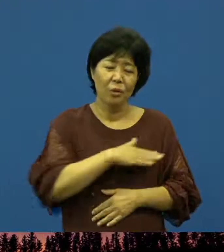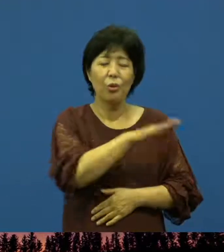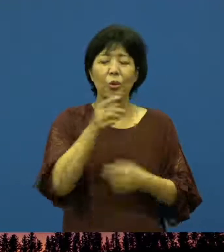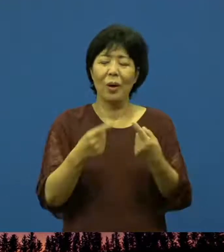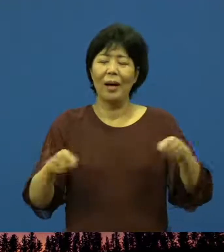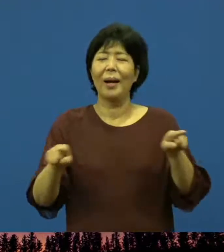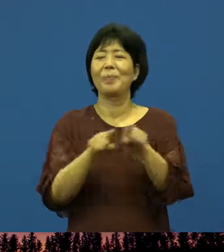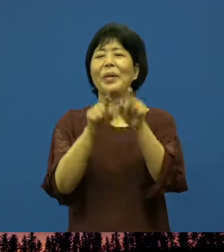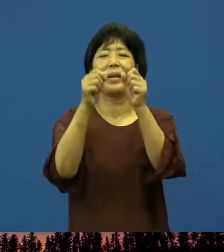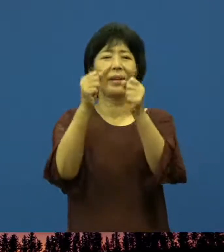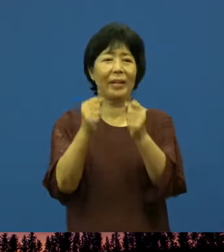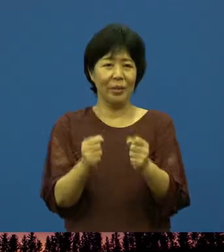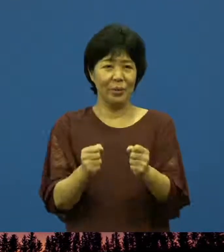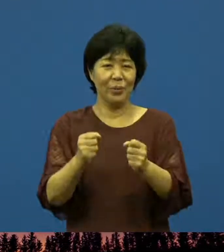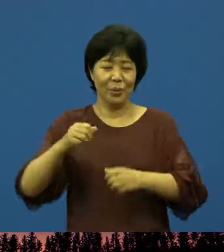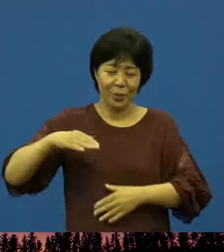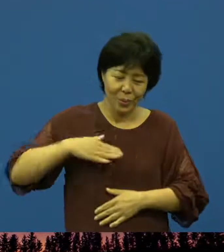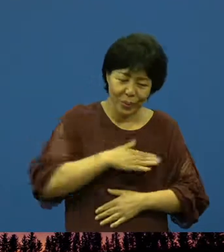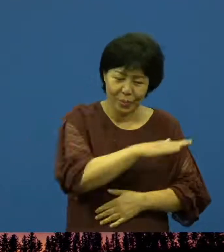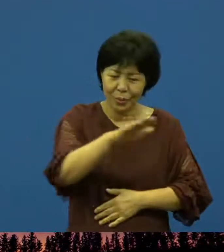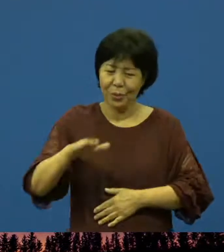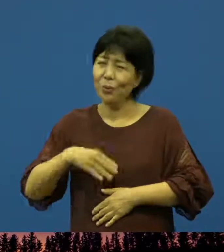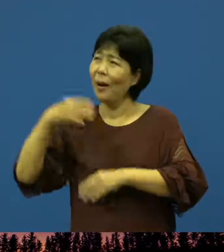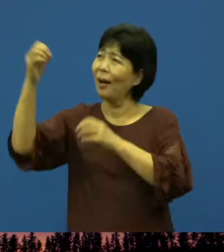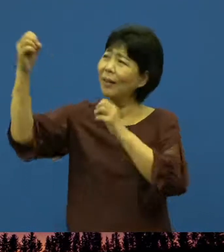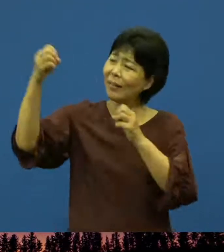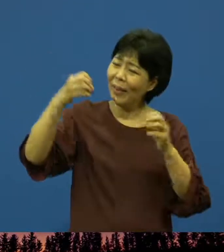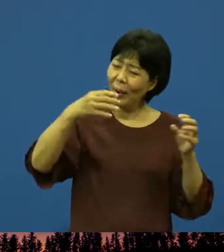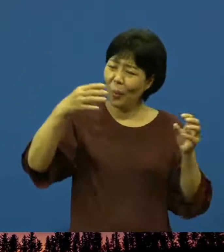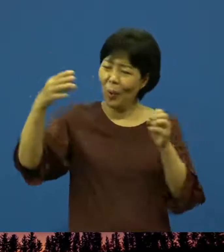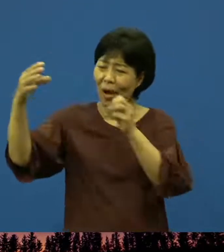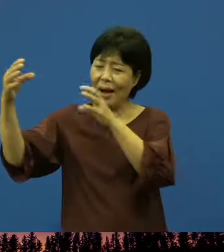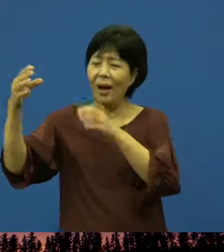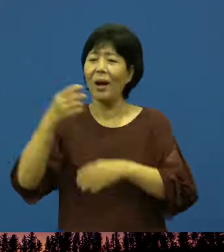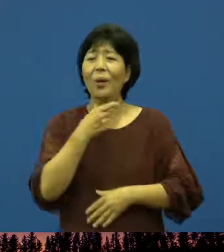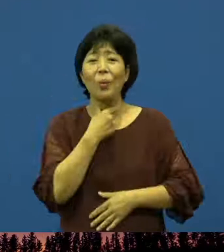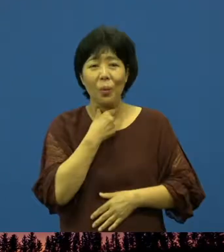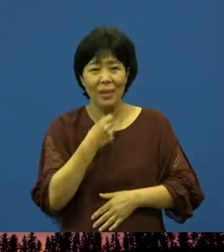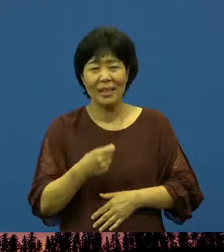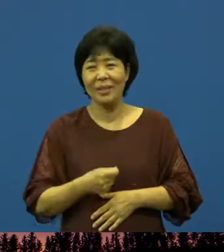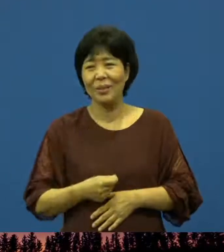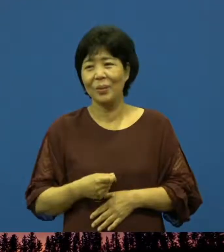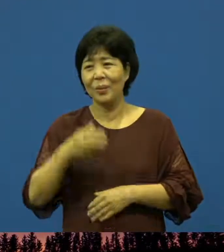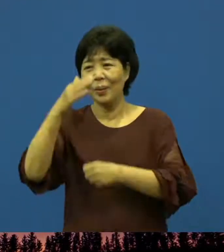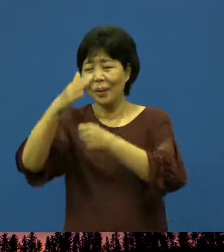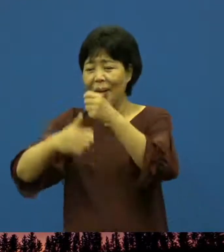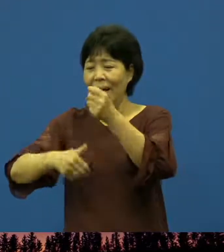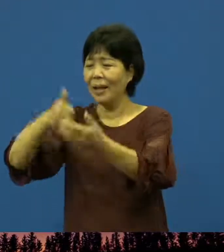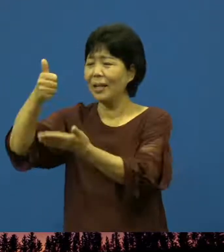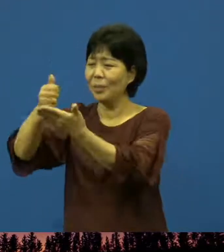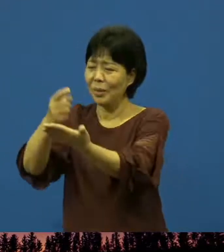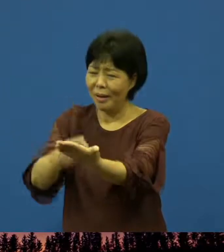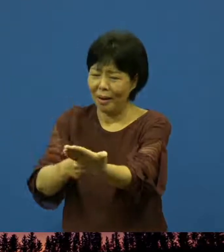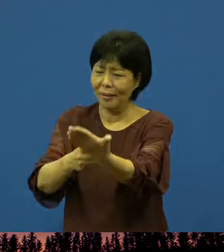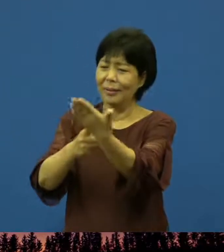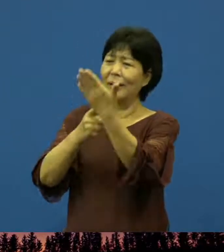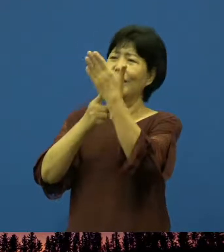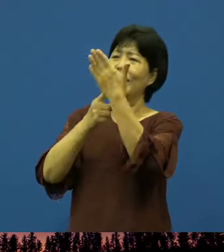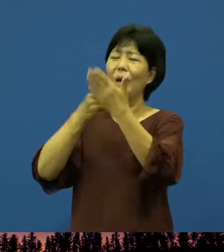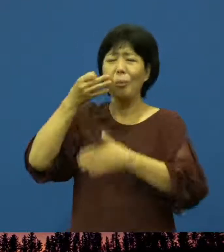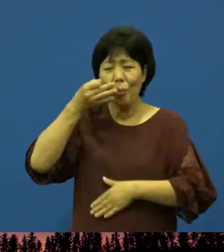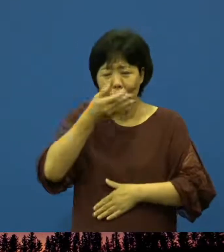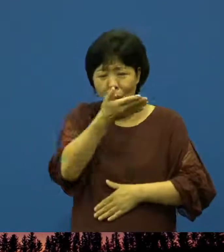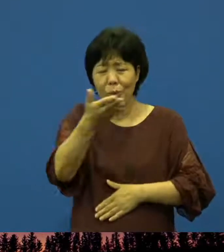하시고 우리와 대화하기를 원하시고 우리에게 당신의 자신을 드러내기를 원하시고, 그래서